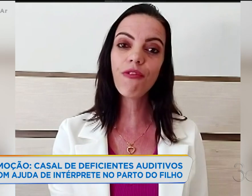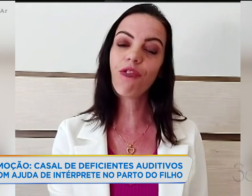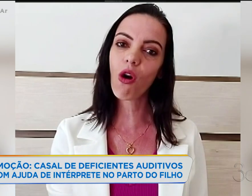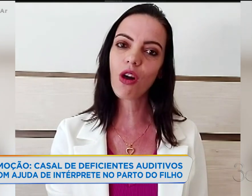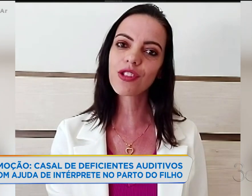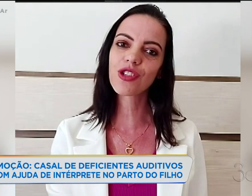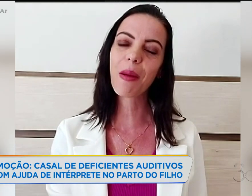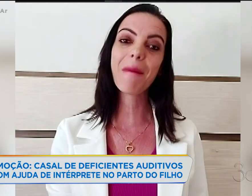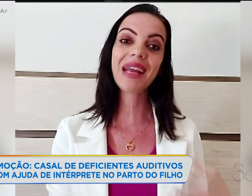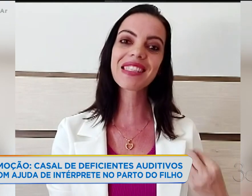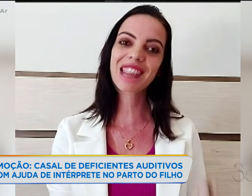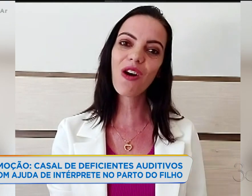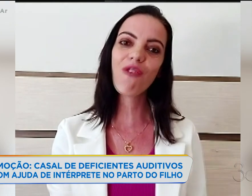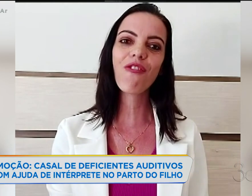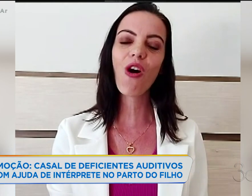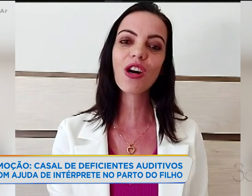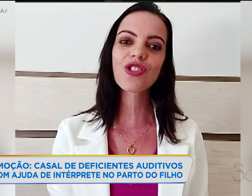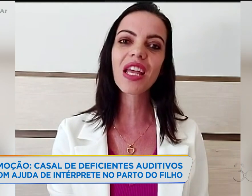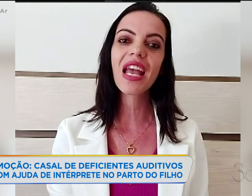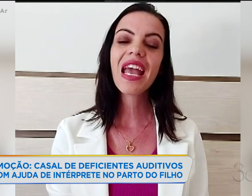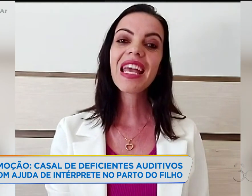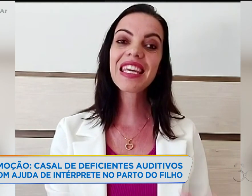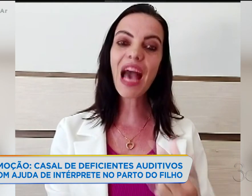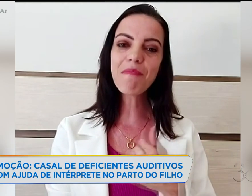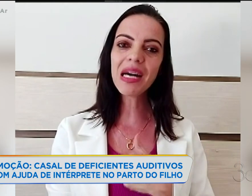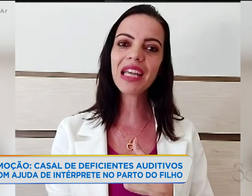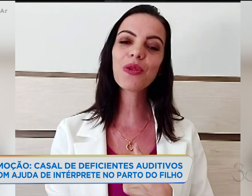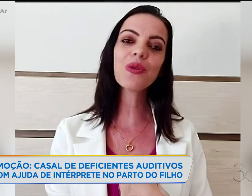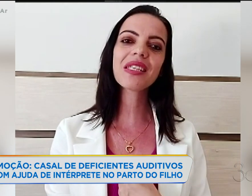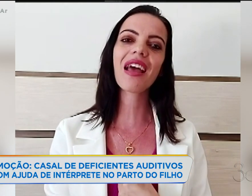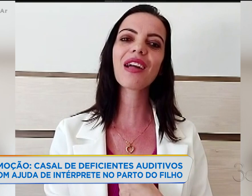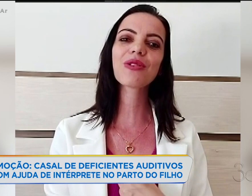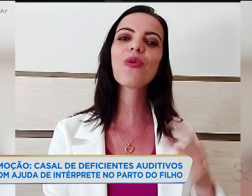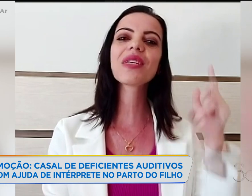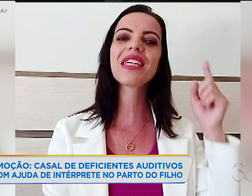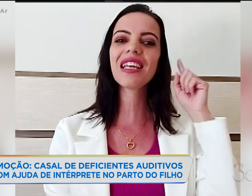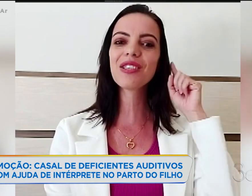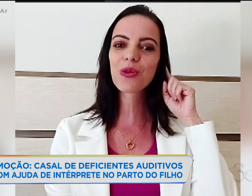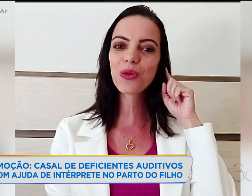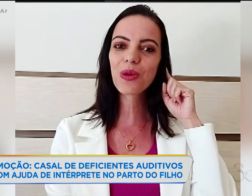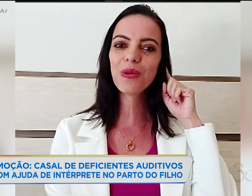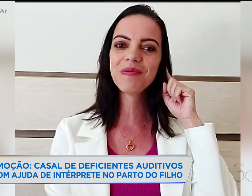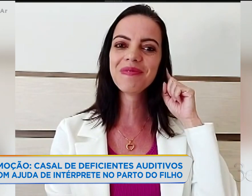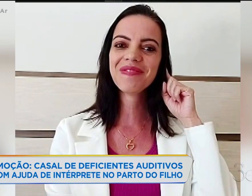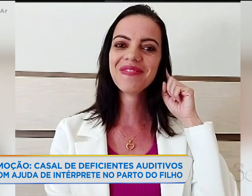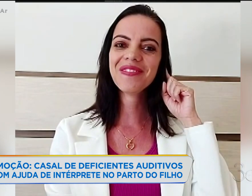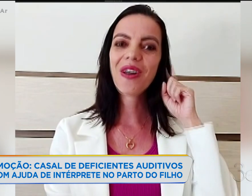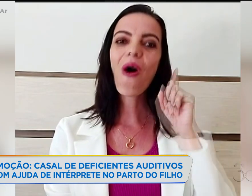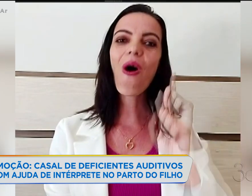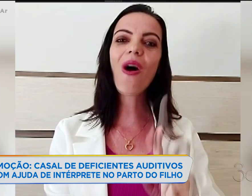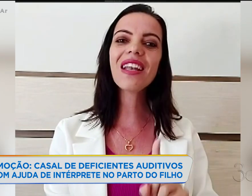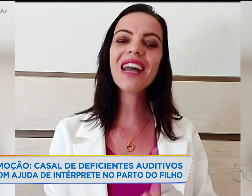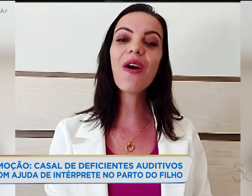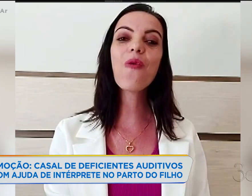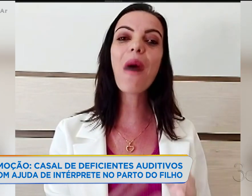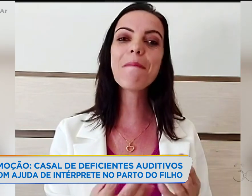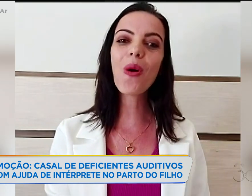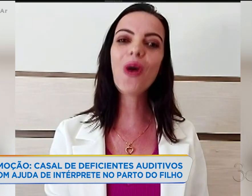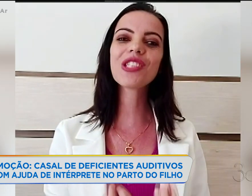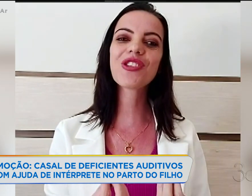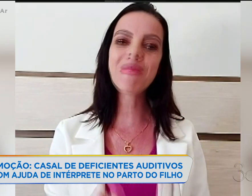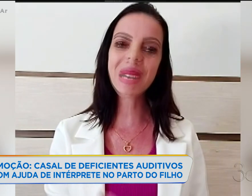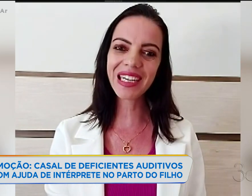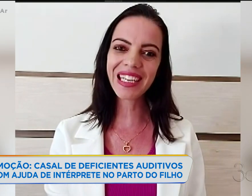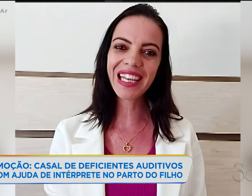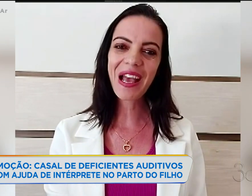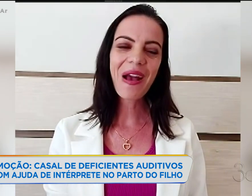tão forte, mas tão forte, que a mãe nos relatou que ela escutou. Olha o amor